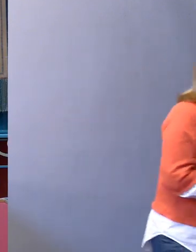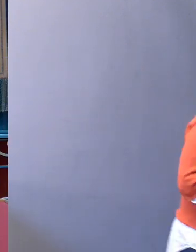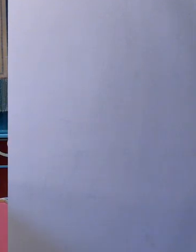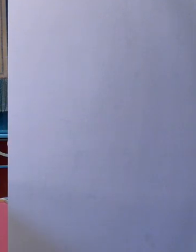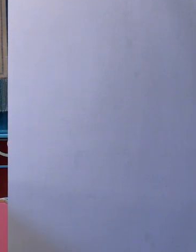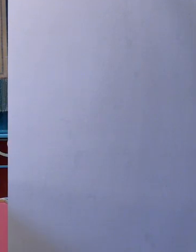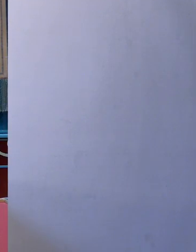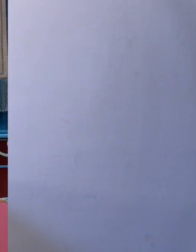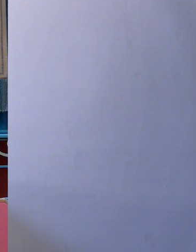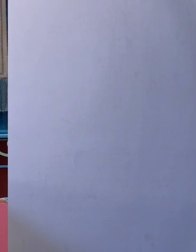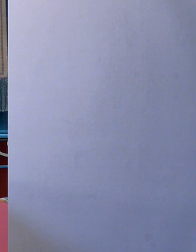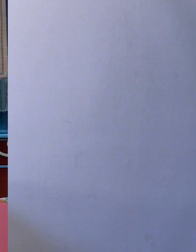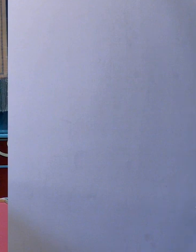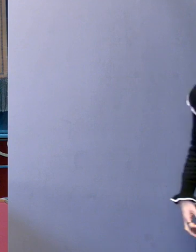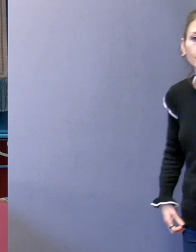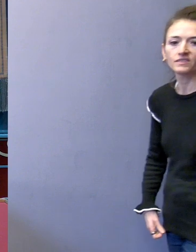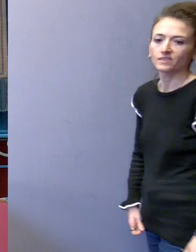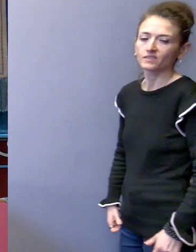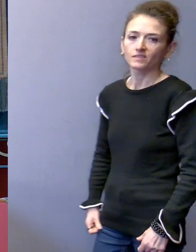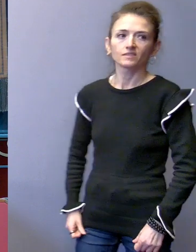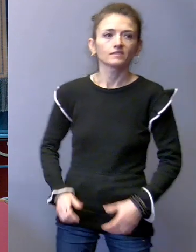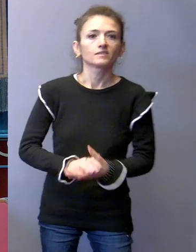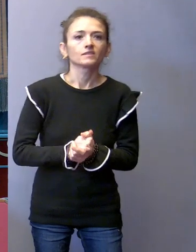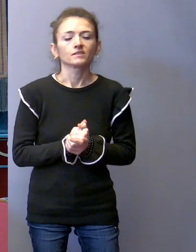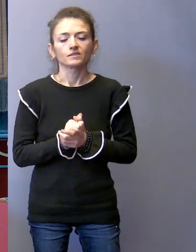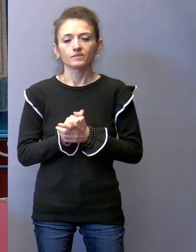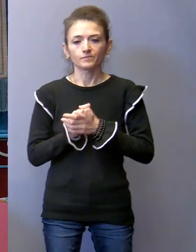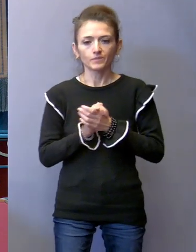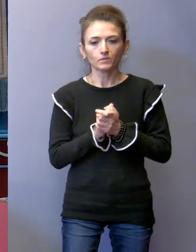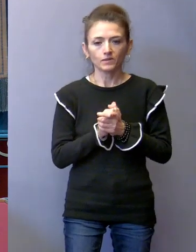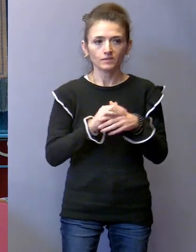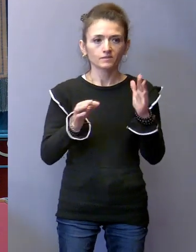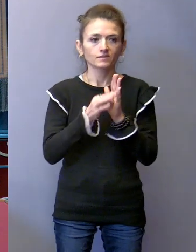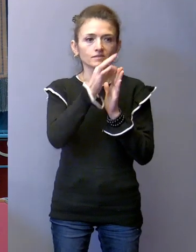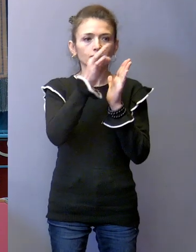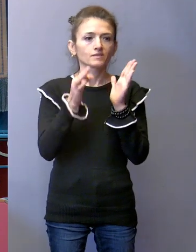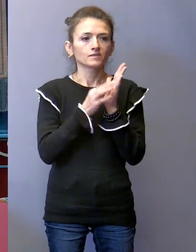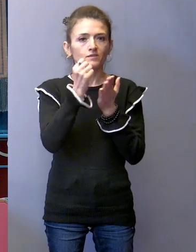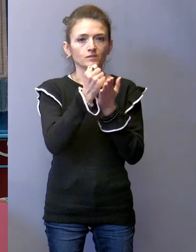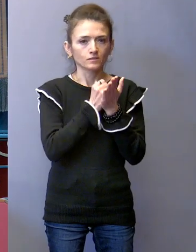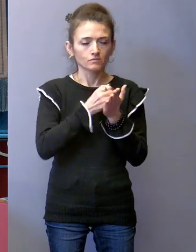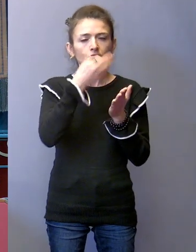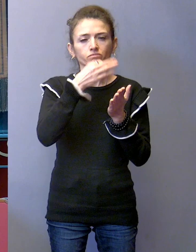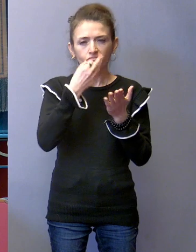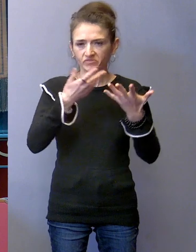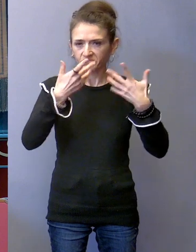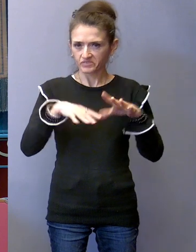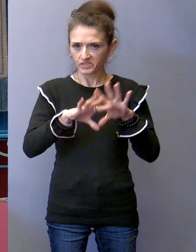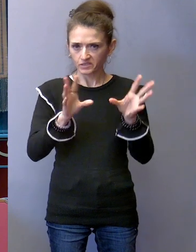bene terminata l'esposizione di tutti i documenti